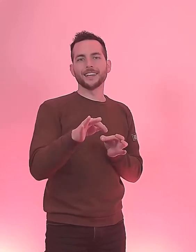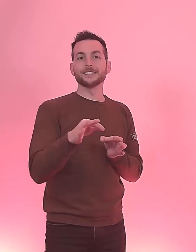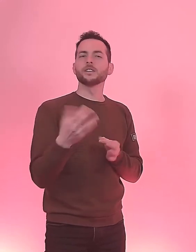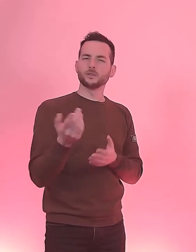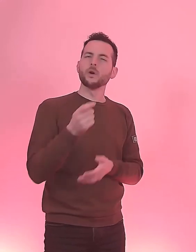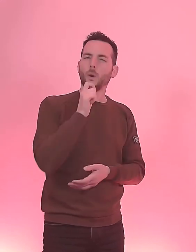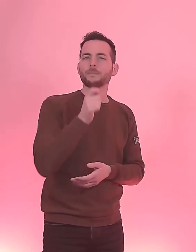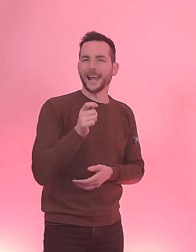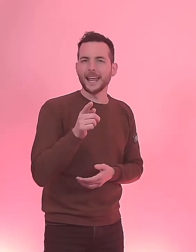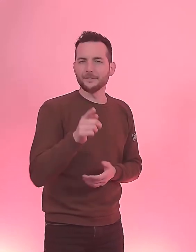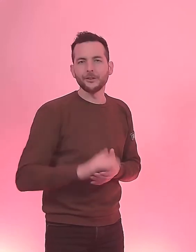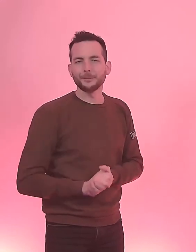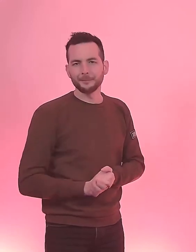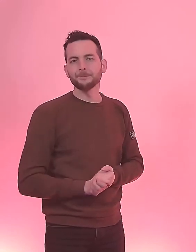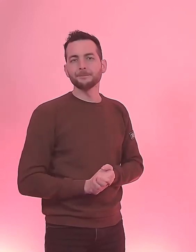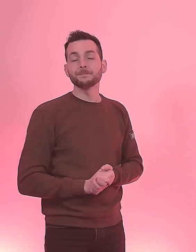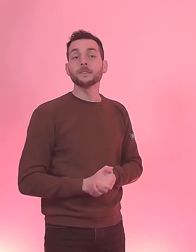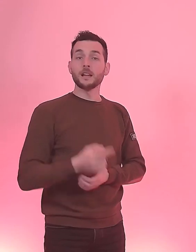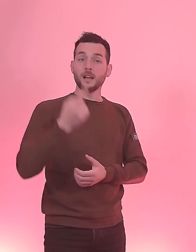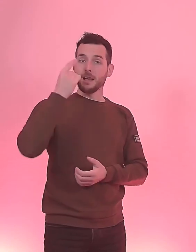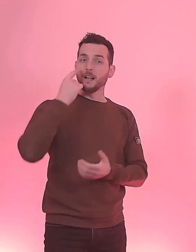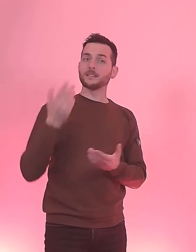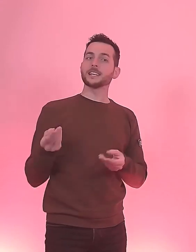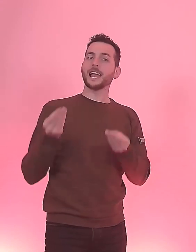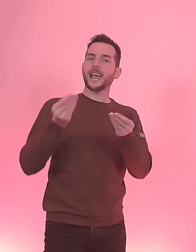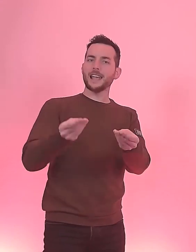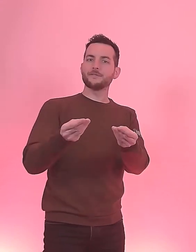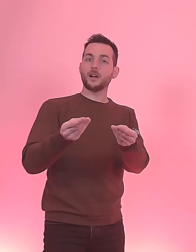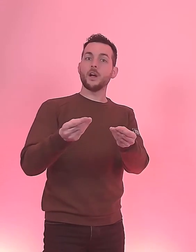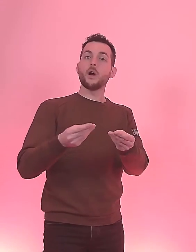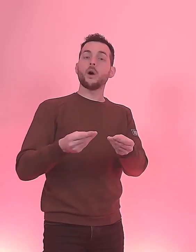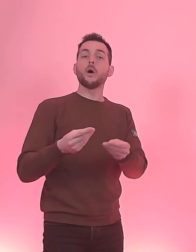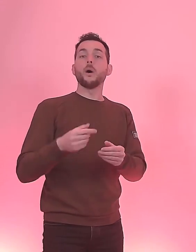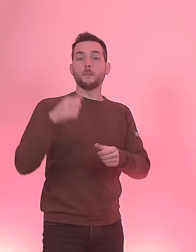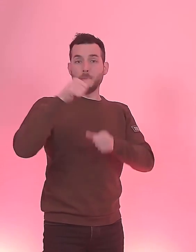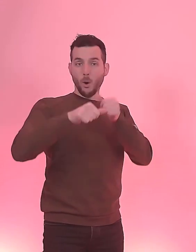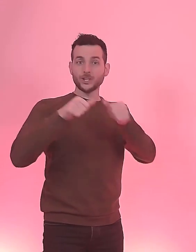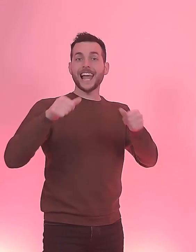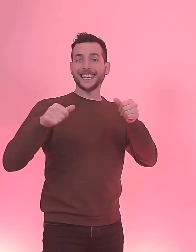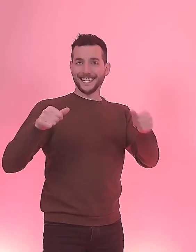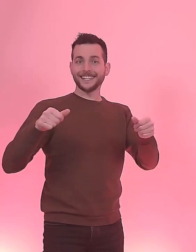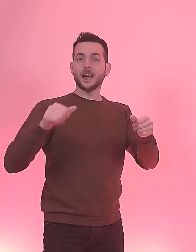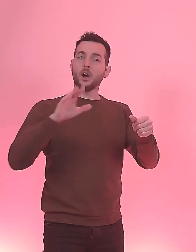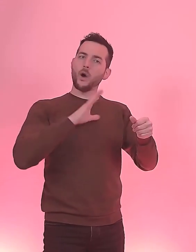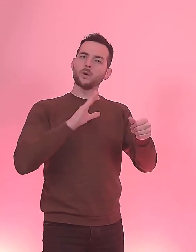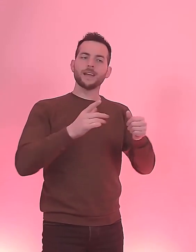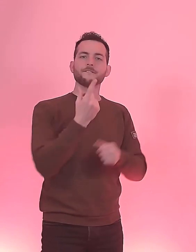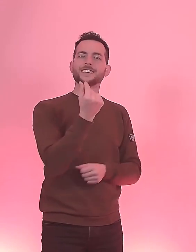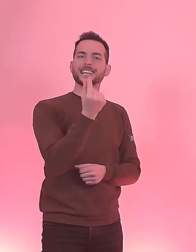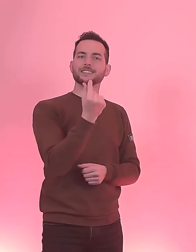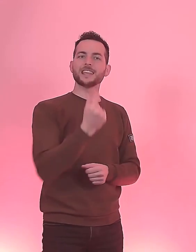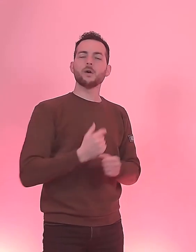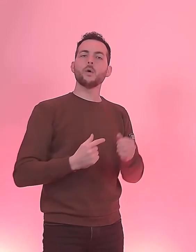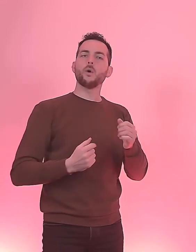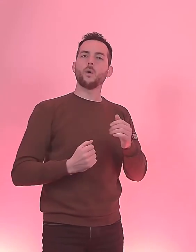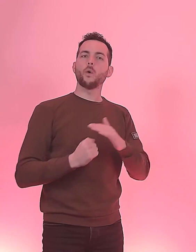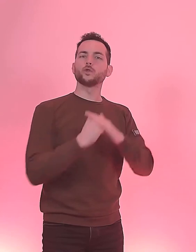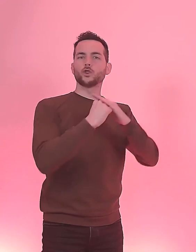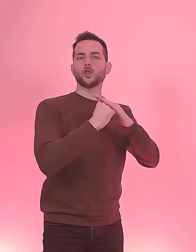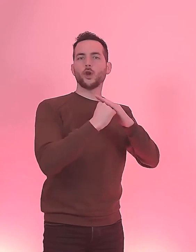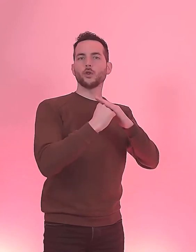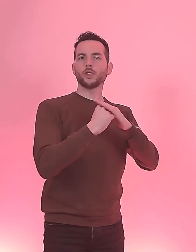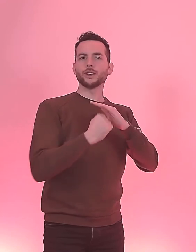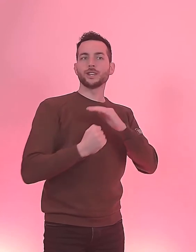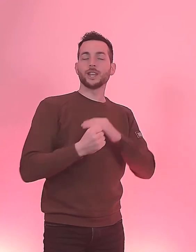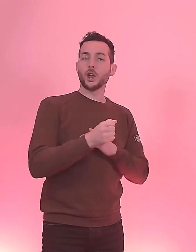uw ik je nu de kans geven om mosey ik ook financieel te ondersteunen de qr code verschijnt in beeld week